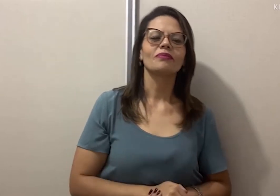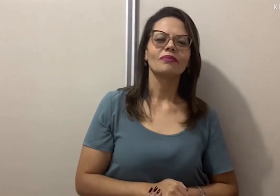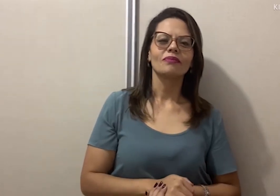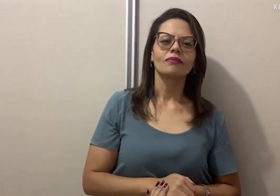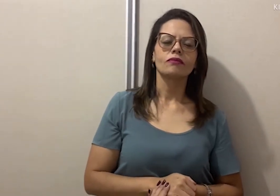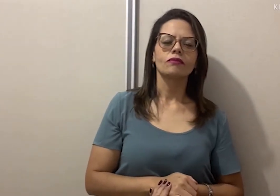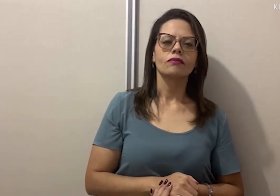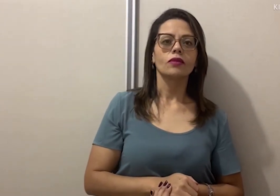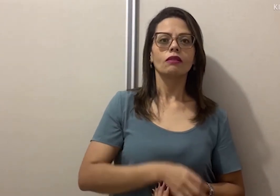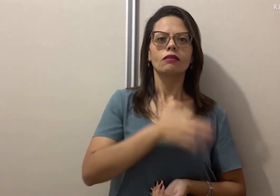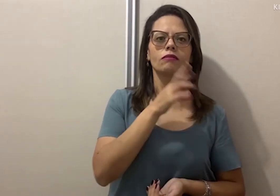percebendo?